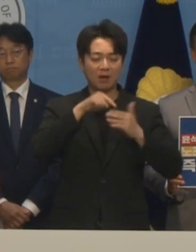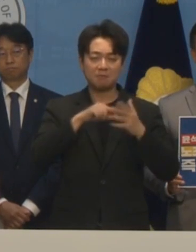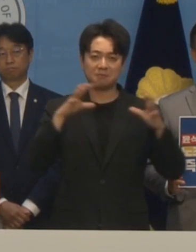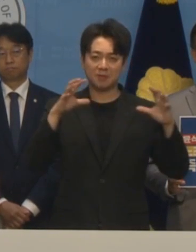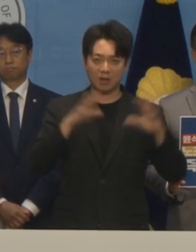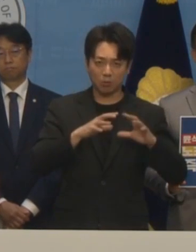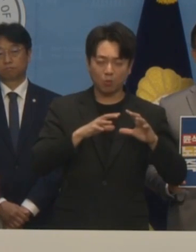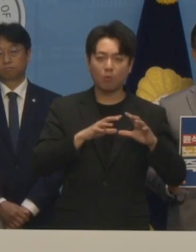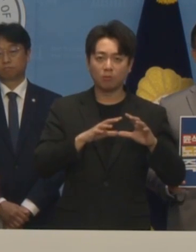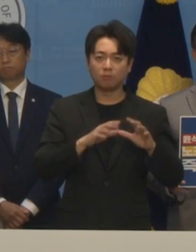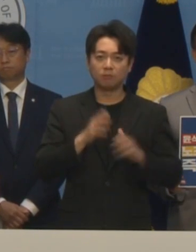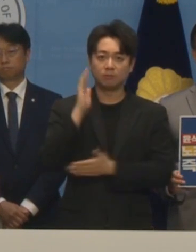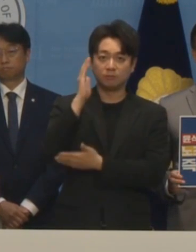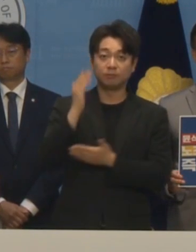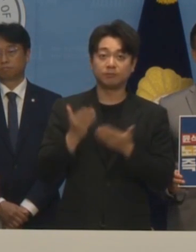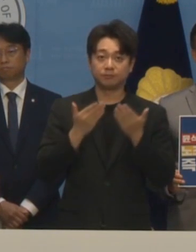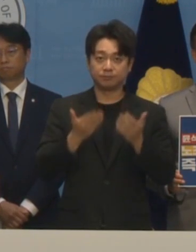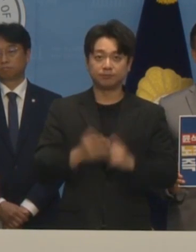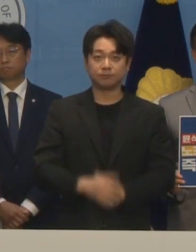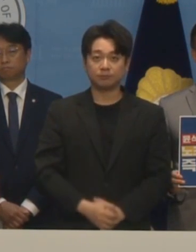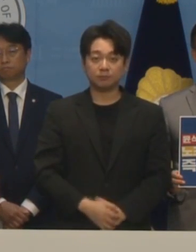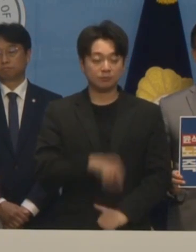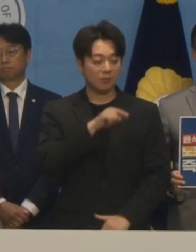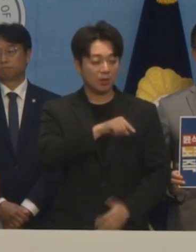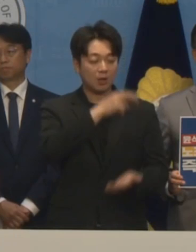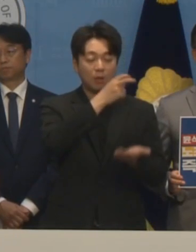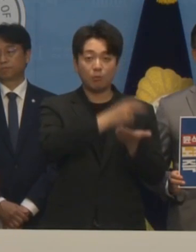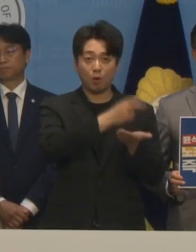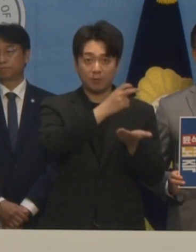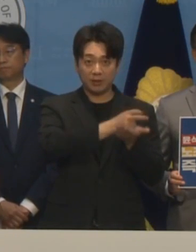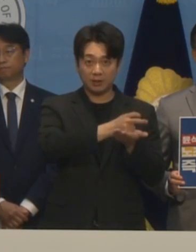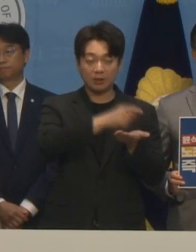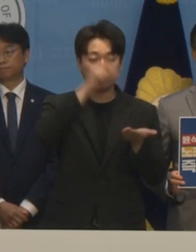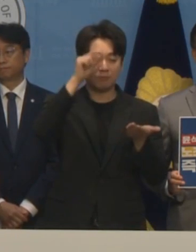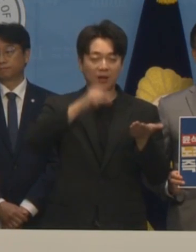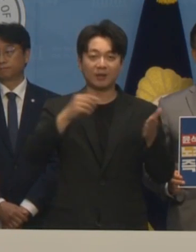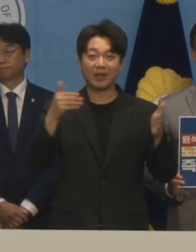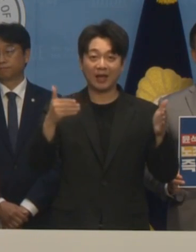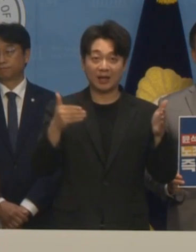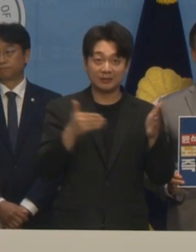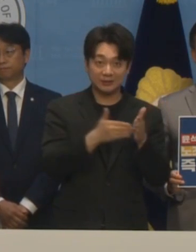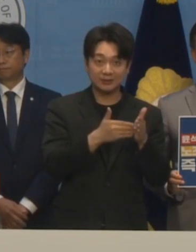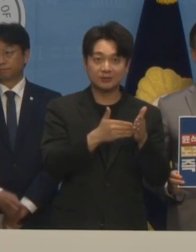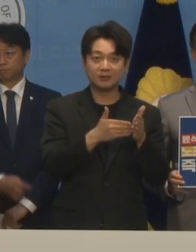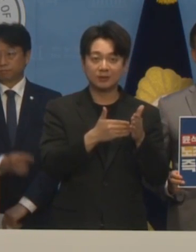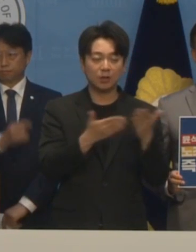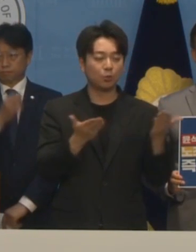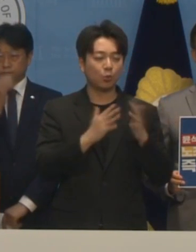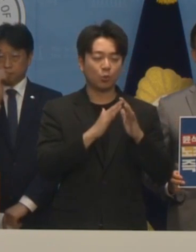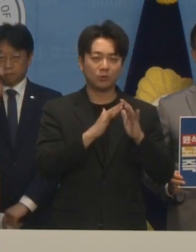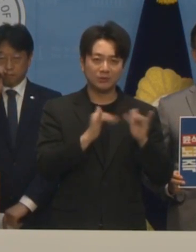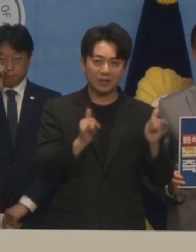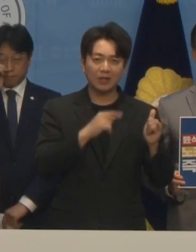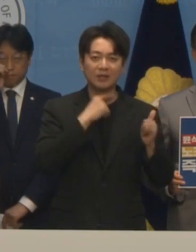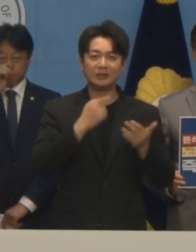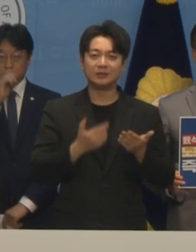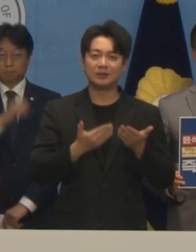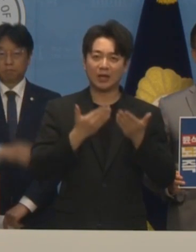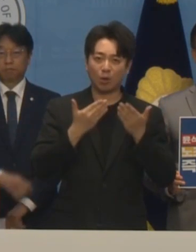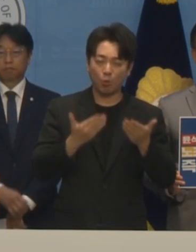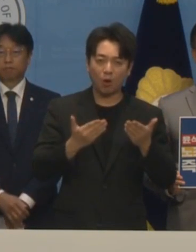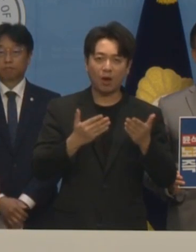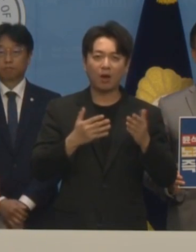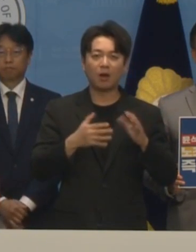모였습니다. 이 법이 국회를 통과하기까지 수많은 노동자들의 희생과